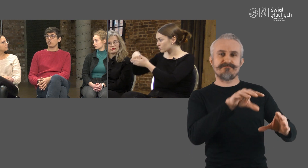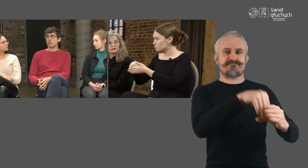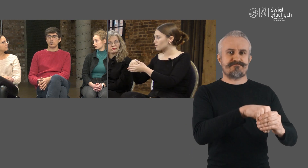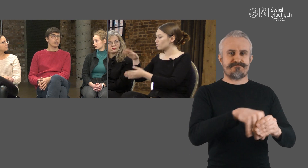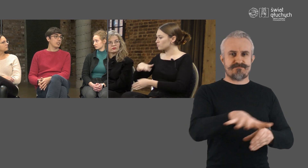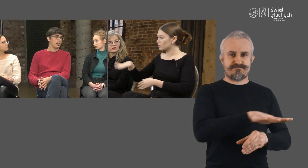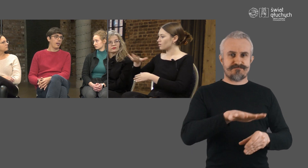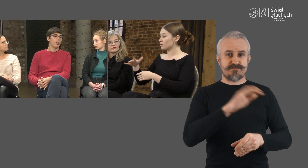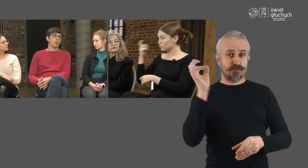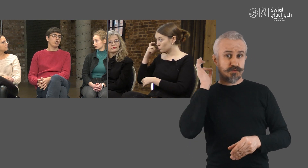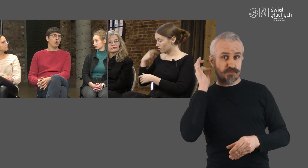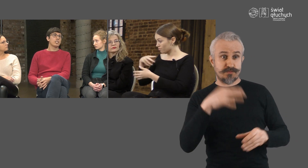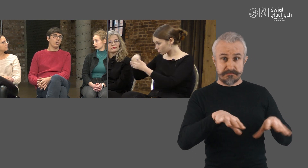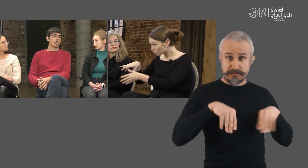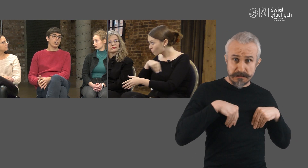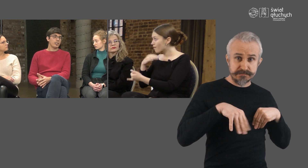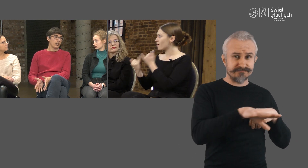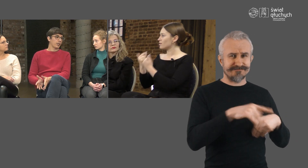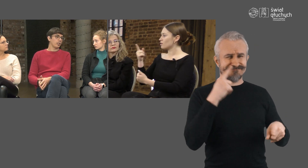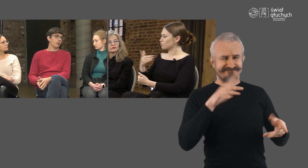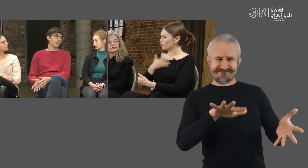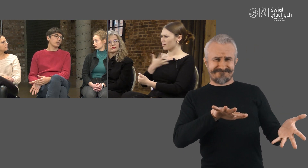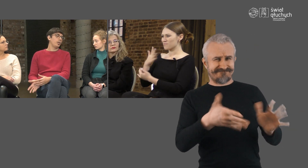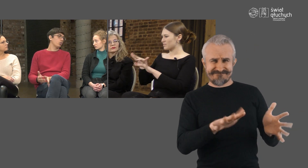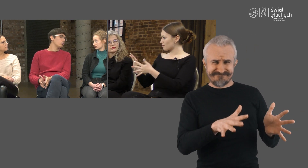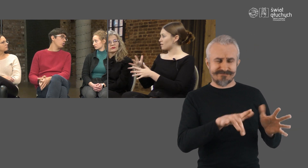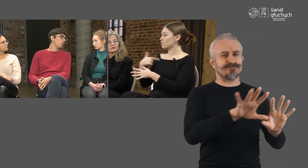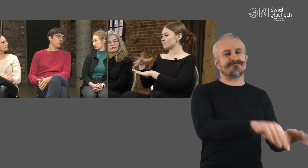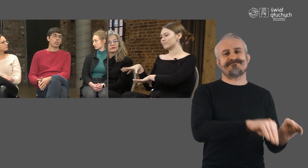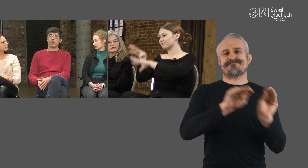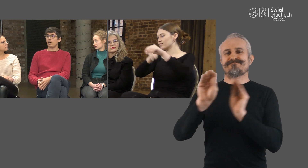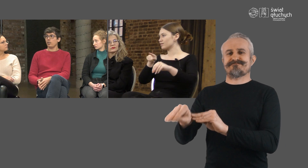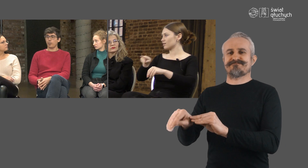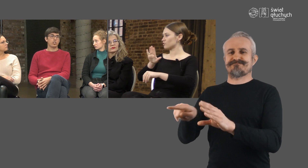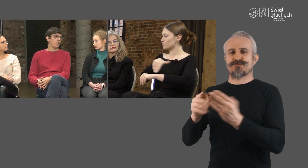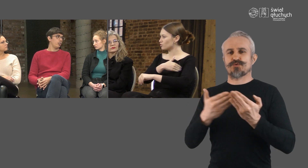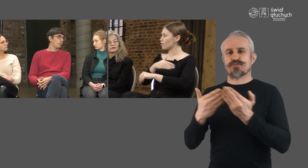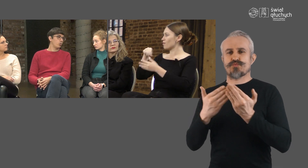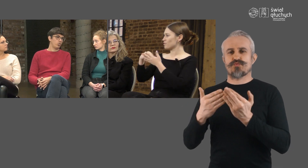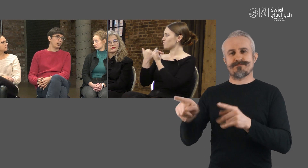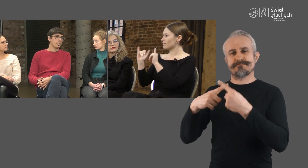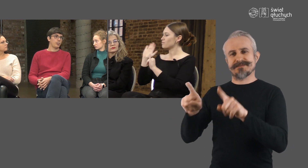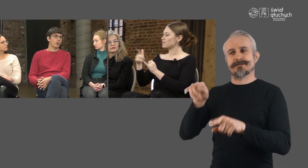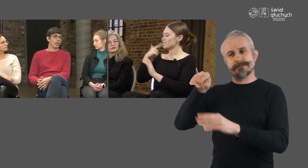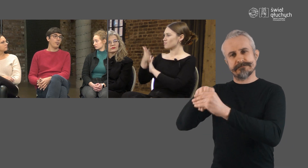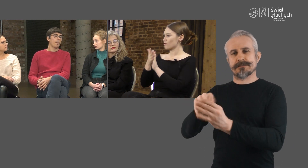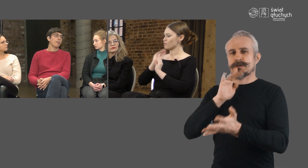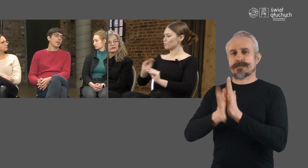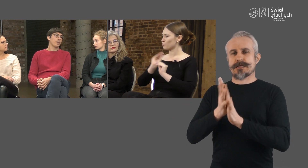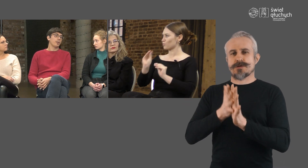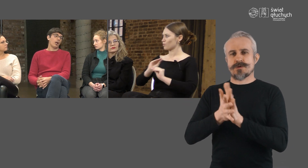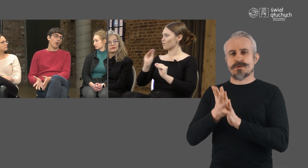w społeczeństwie słyszącym. Jeżeli uznają, że nie dam radę, to po prostu mnie przenoszą do szkoły, tam trzeba uczyć się języka